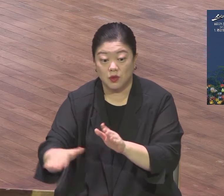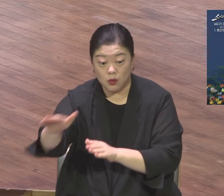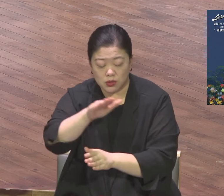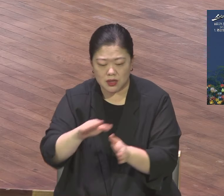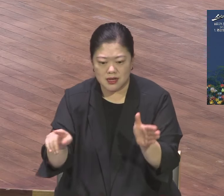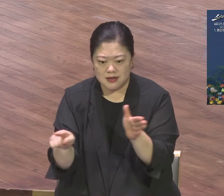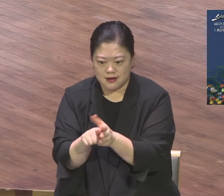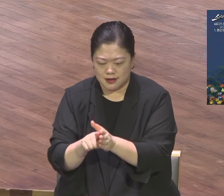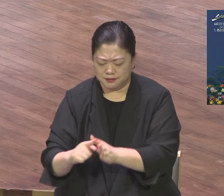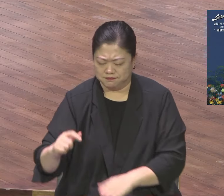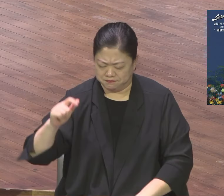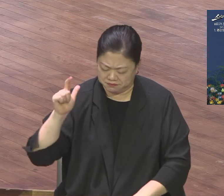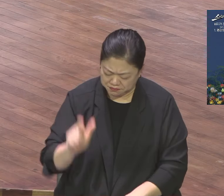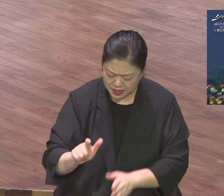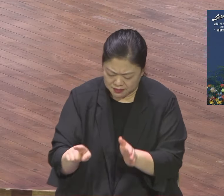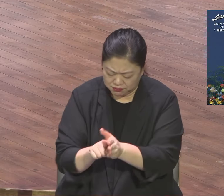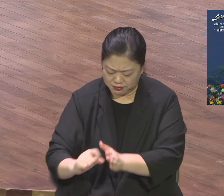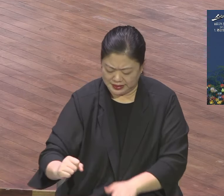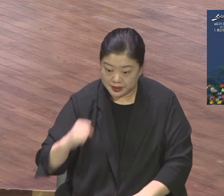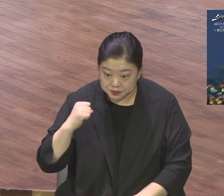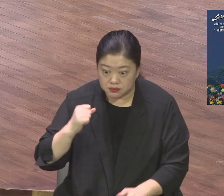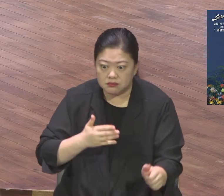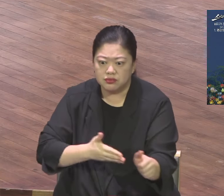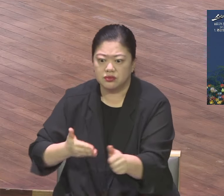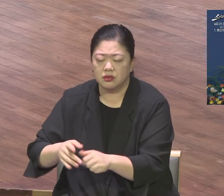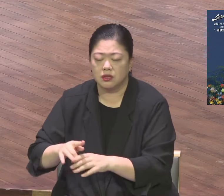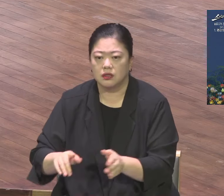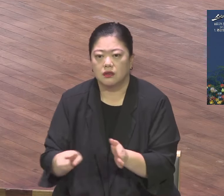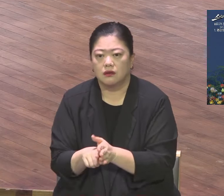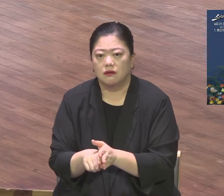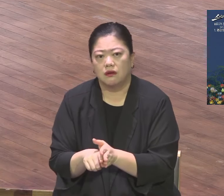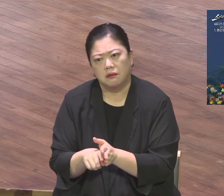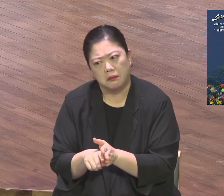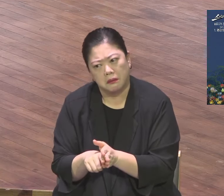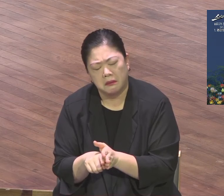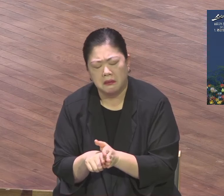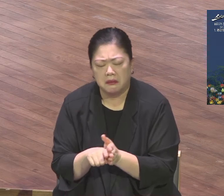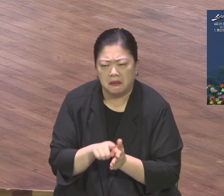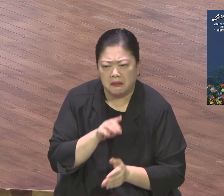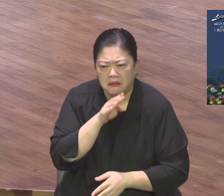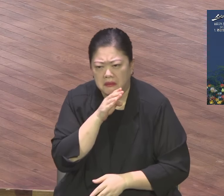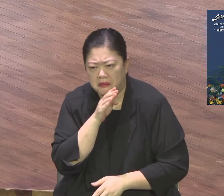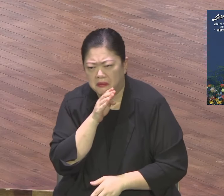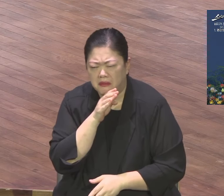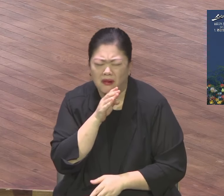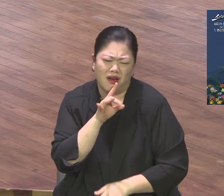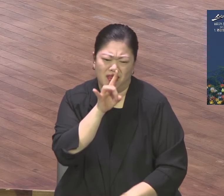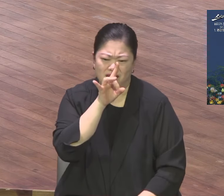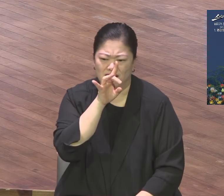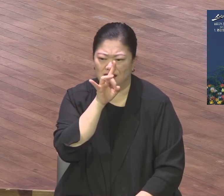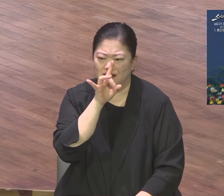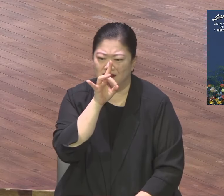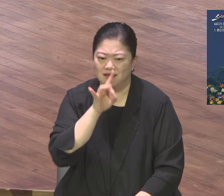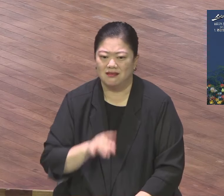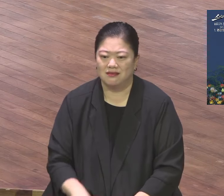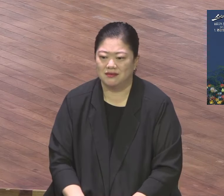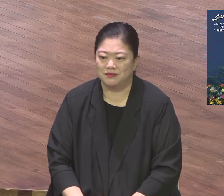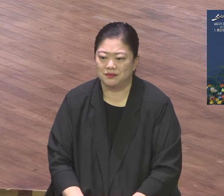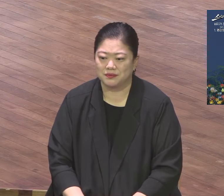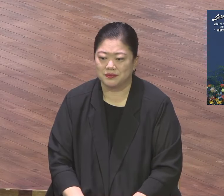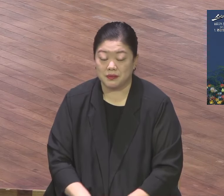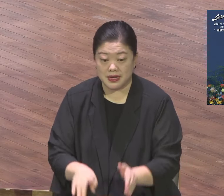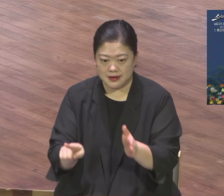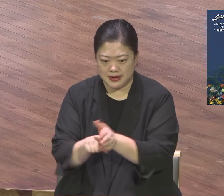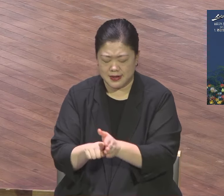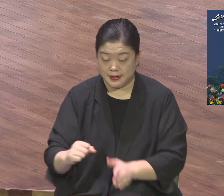여러분이 이런 상을 같이 받을 수가 있습니다. 이렇게 바울처럼 심지가 견고한 삶을 살 때 주어지는 축복이 뭐냐?